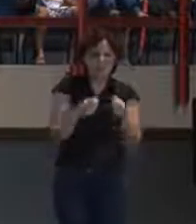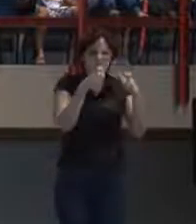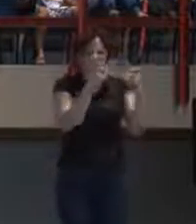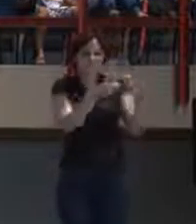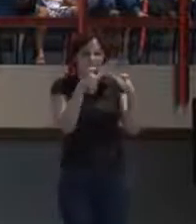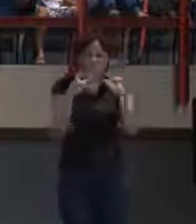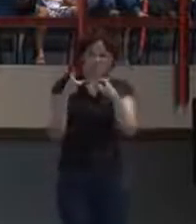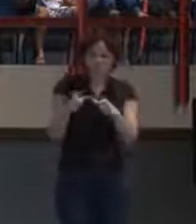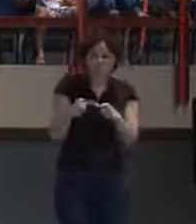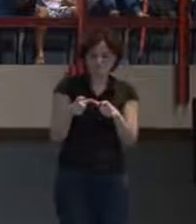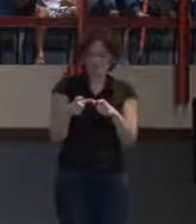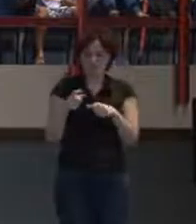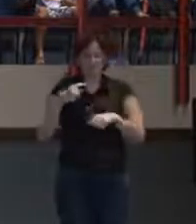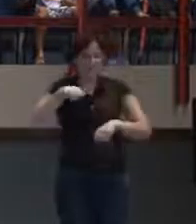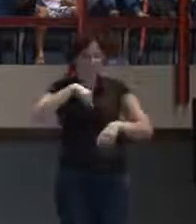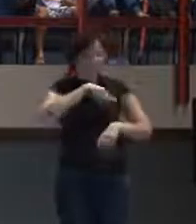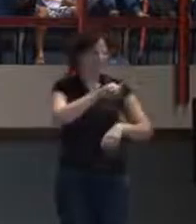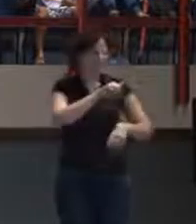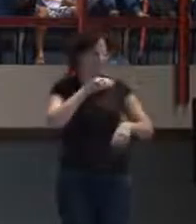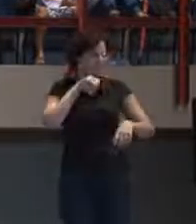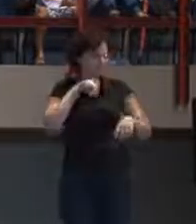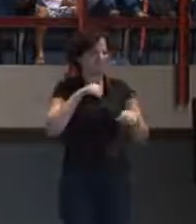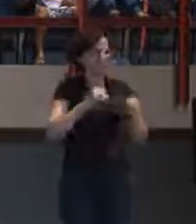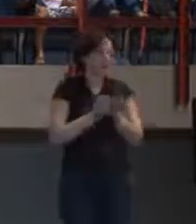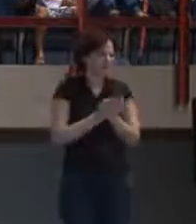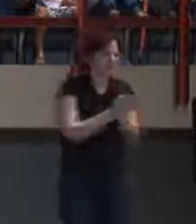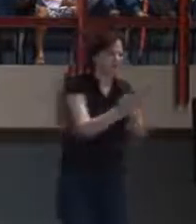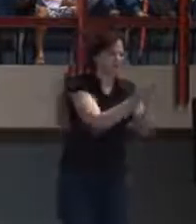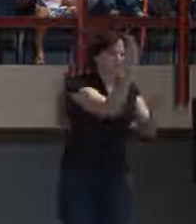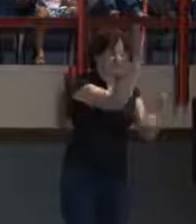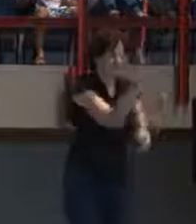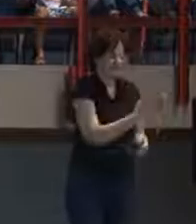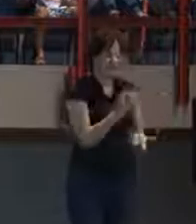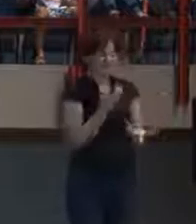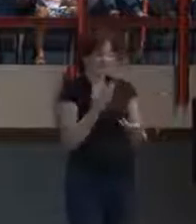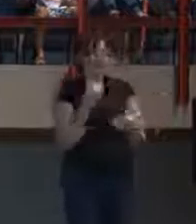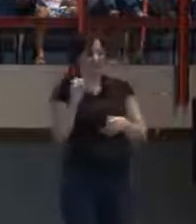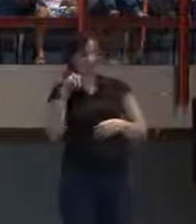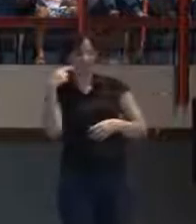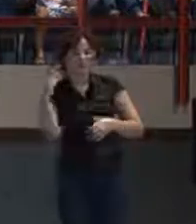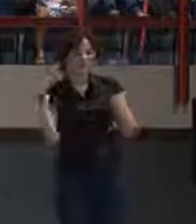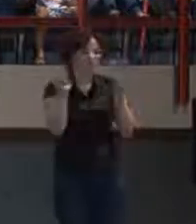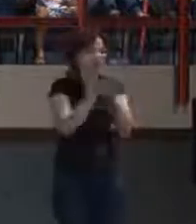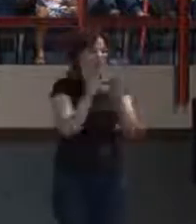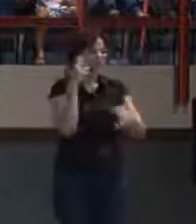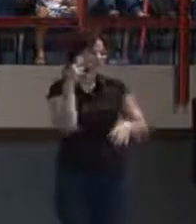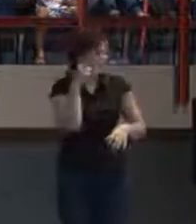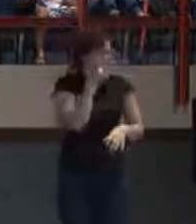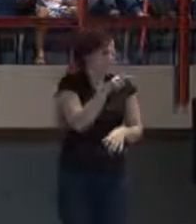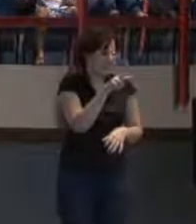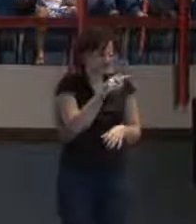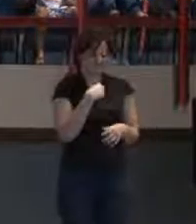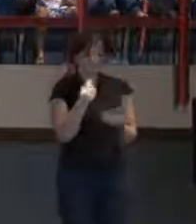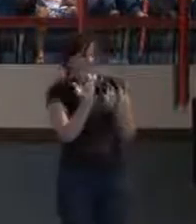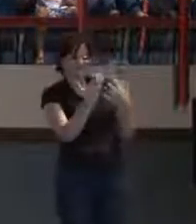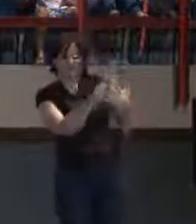morreram, alguns chegaram, olharam e disseram, eu não fico aqui. Você já imaginou chegar numa terra que só tem índio canibal?